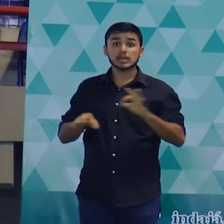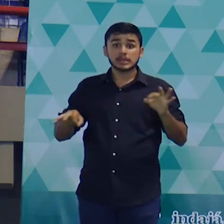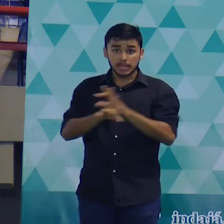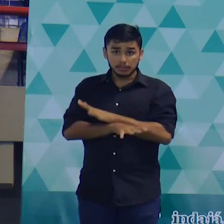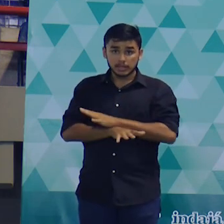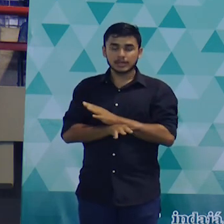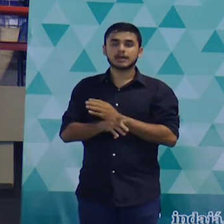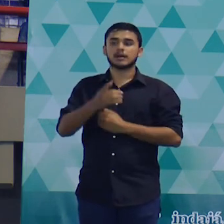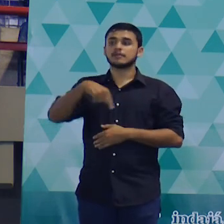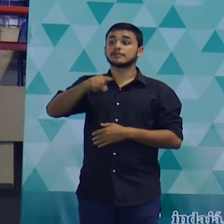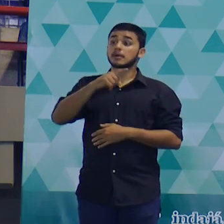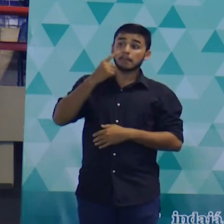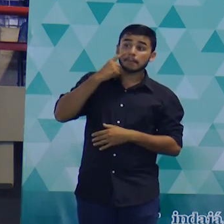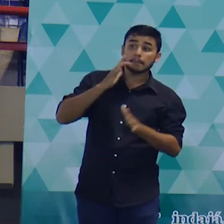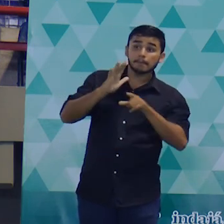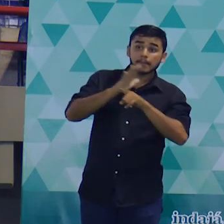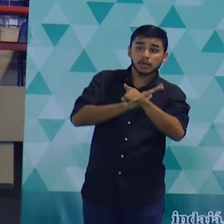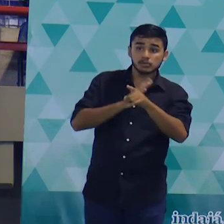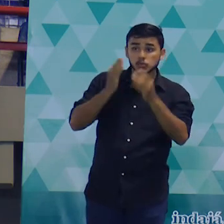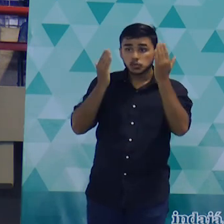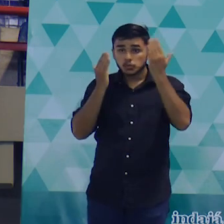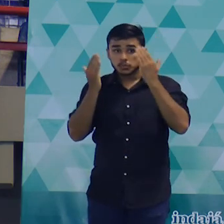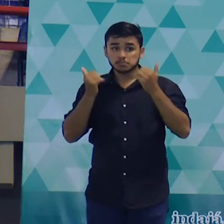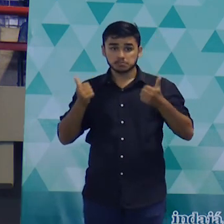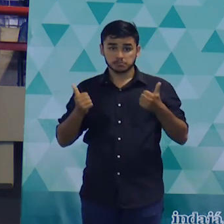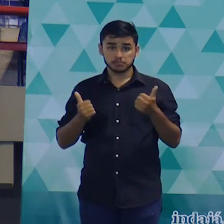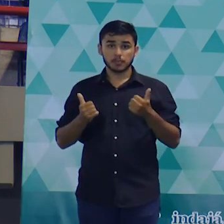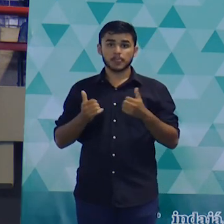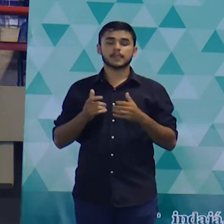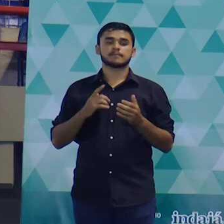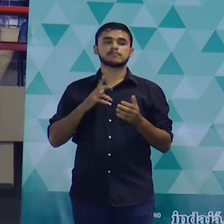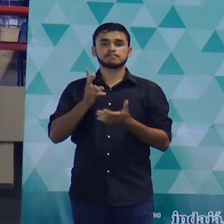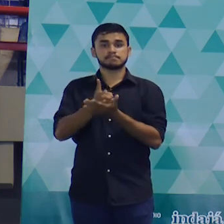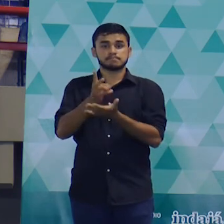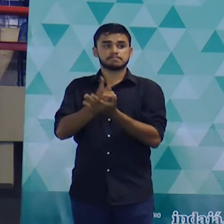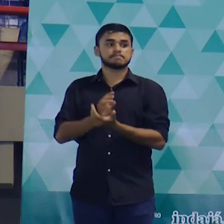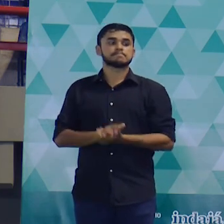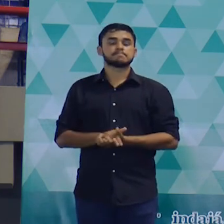questões. Tá bom? Posso adiantar?